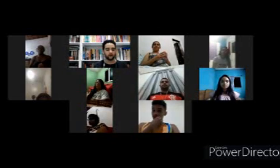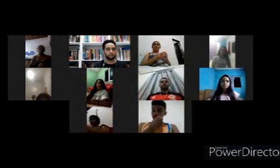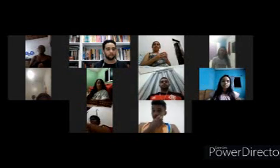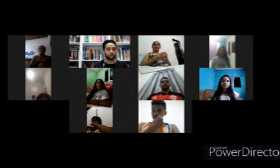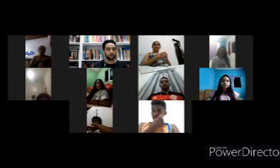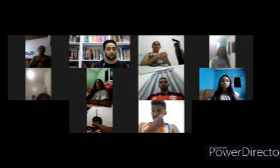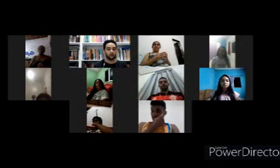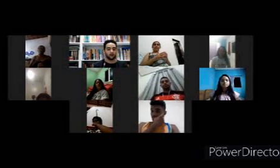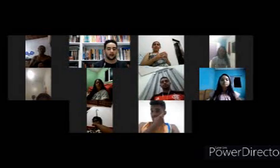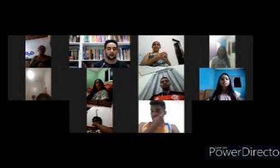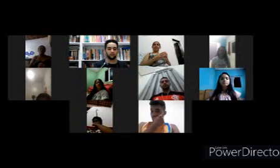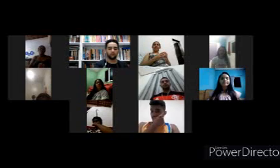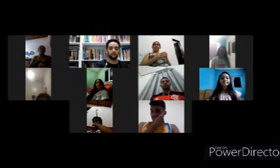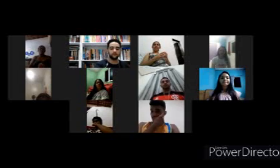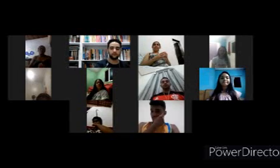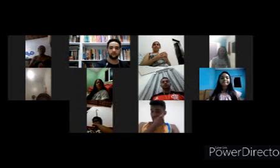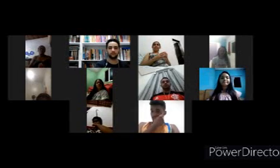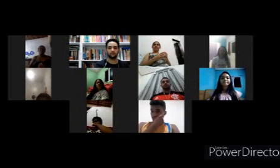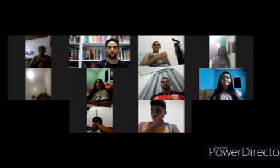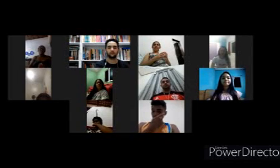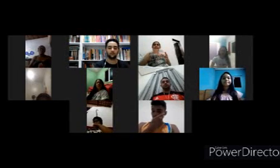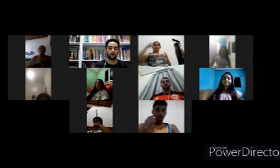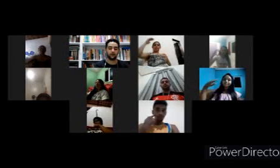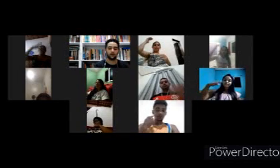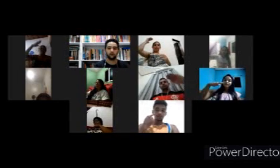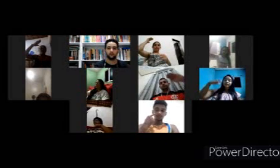lá. Alto. Como é que é alto?